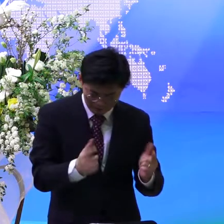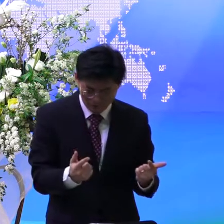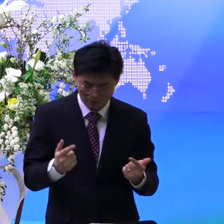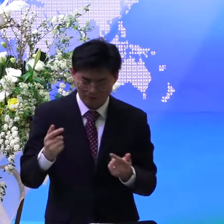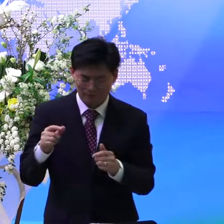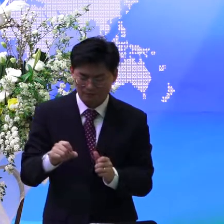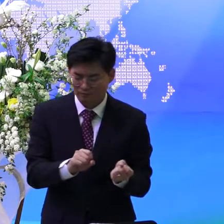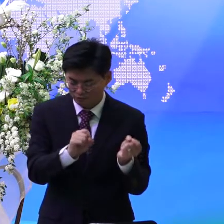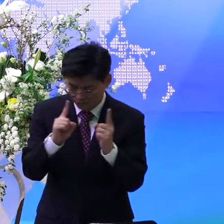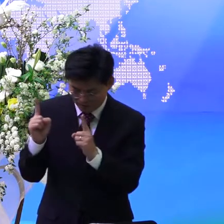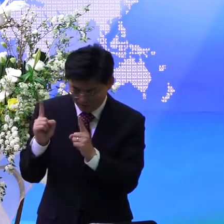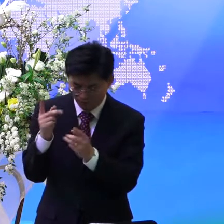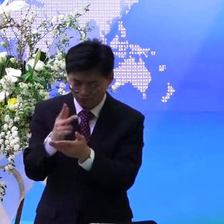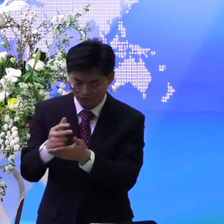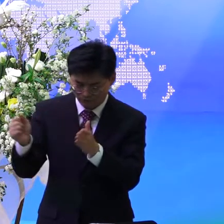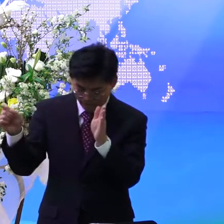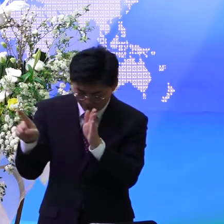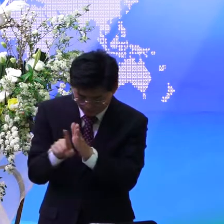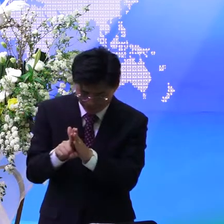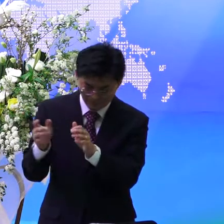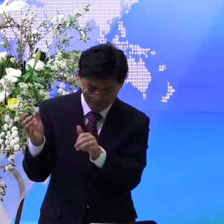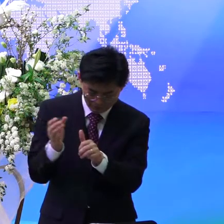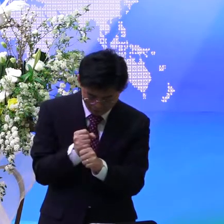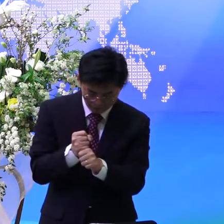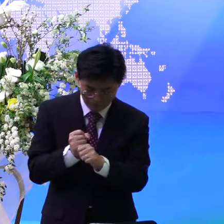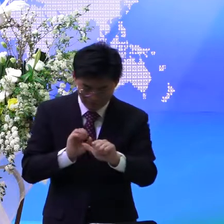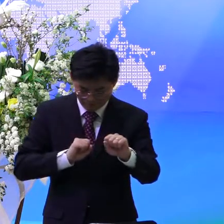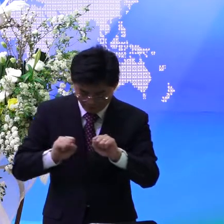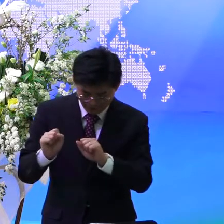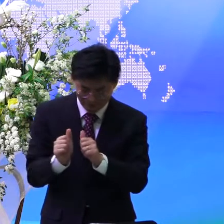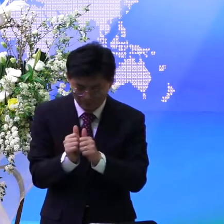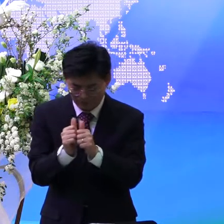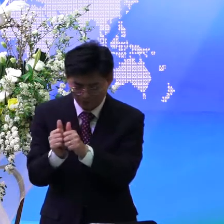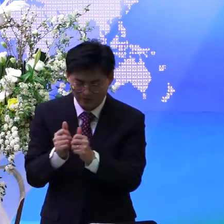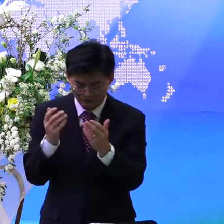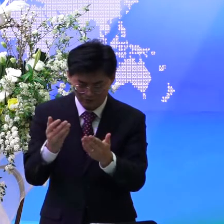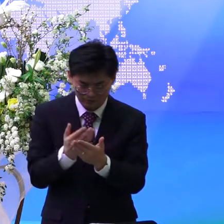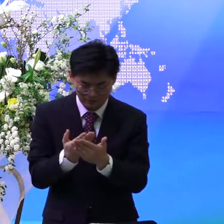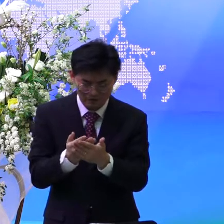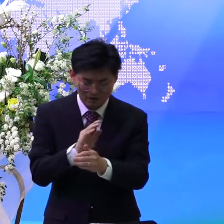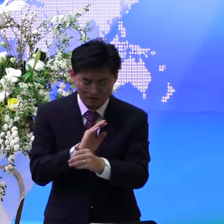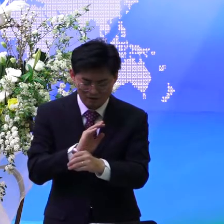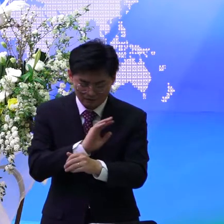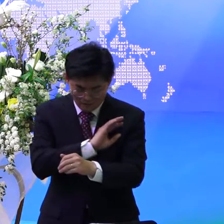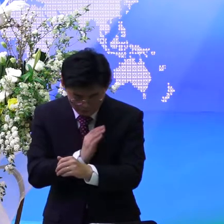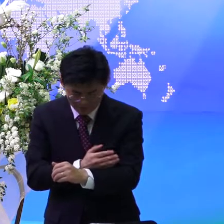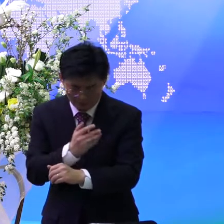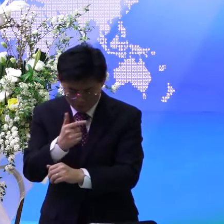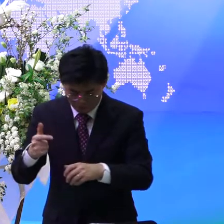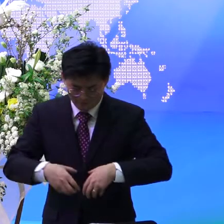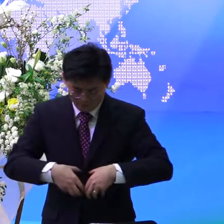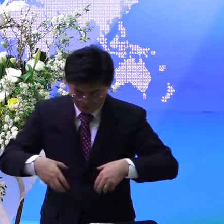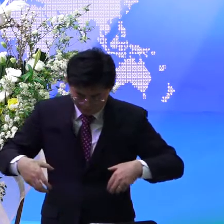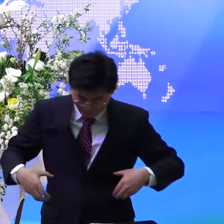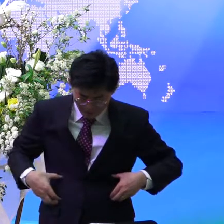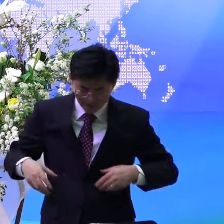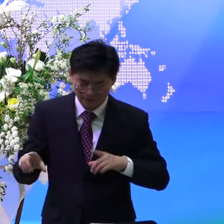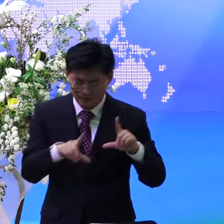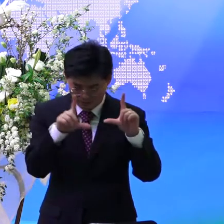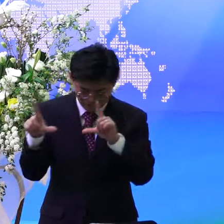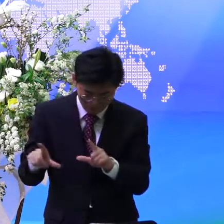주시옵소서. 우리 주님을 붙들고 주님께서 능력 주셔서 권능과 능력의 삶을 살아갈 수 있도록 인도하여